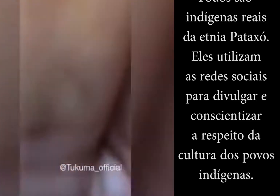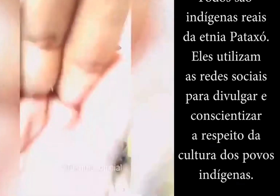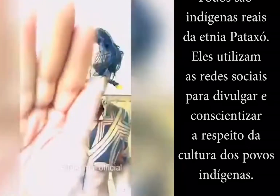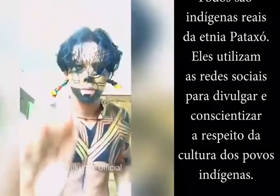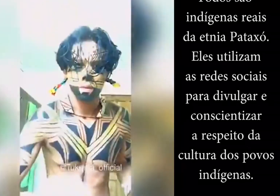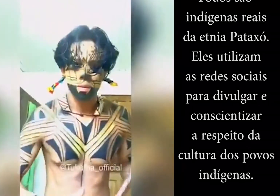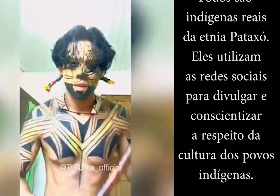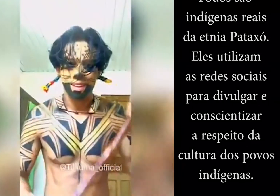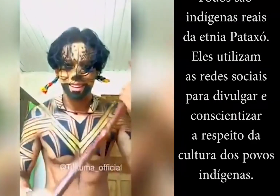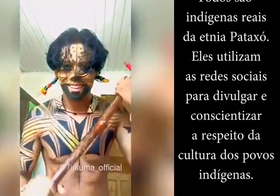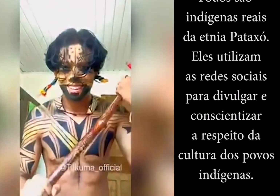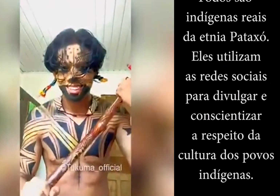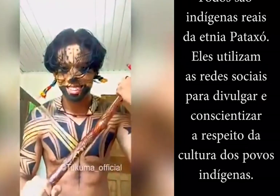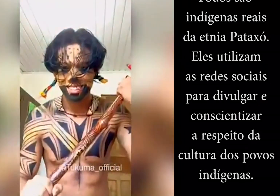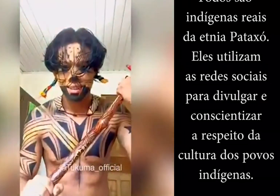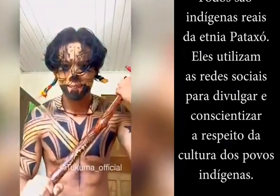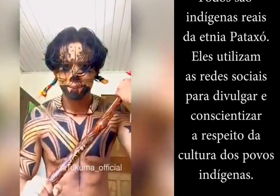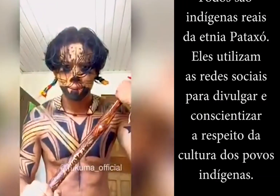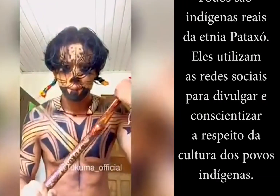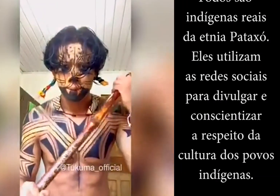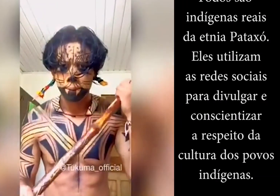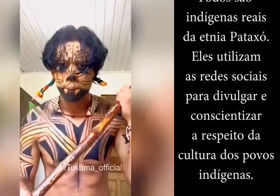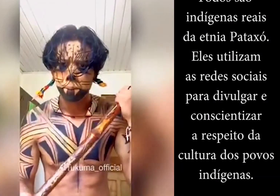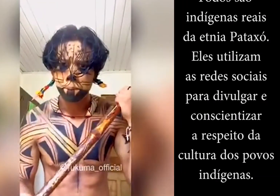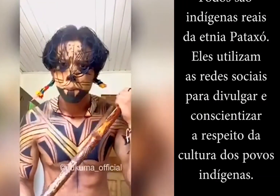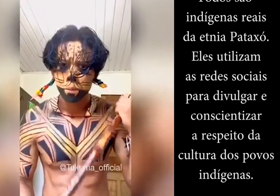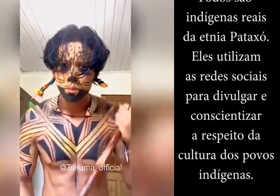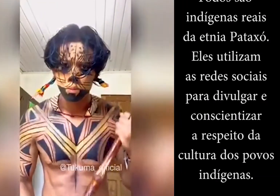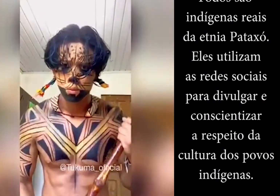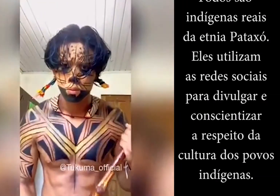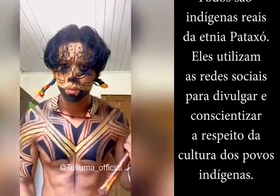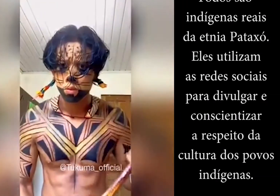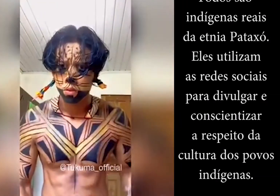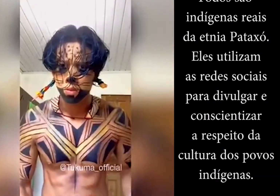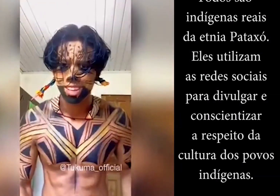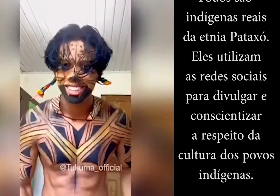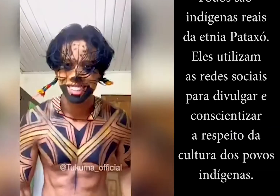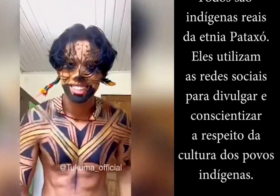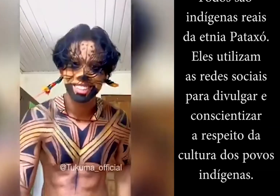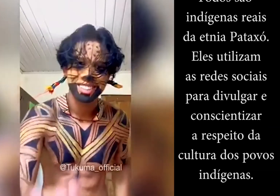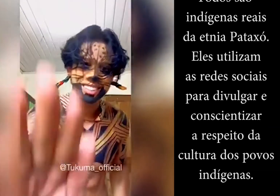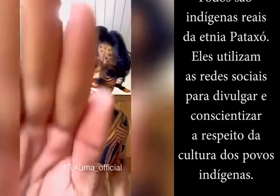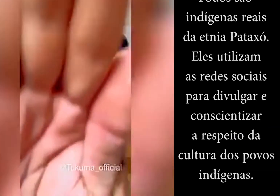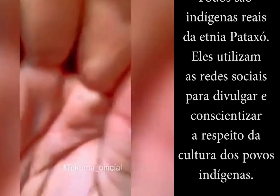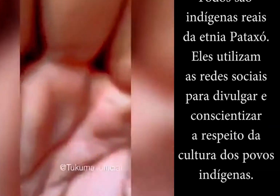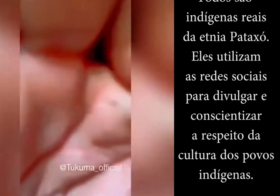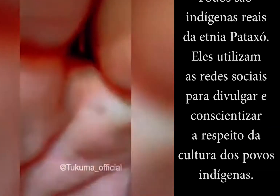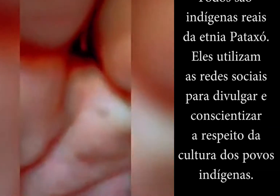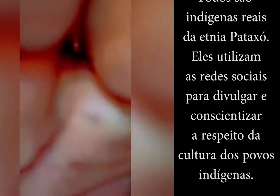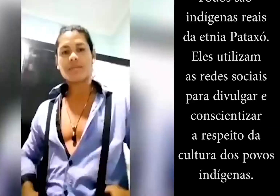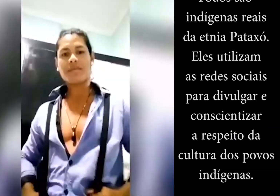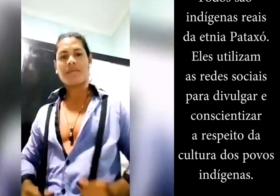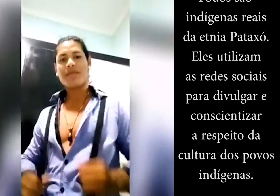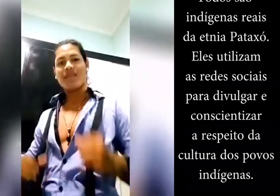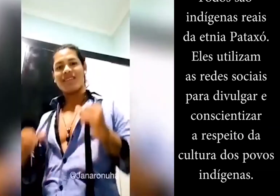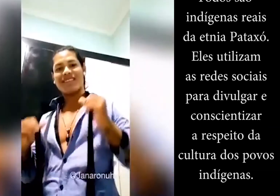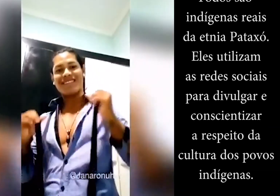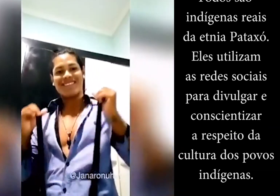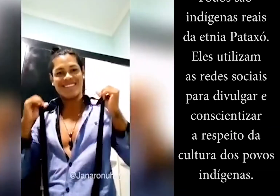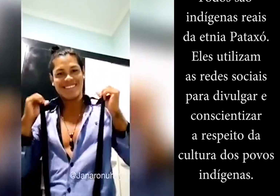nós foi tirado, quanto tudo que é nosso é negado. Ano após ano tentaram, mas olha pra nós, todos retornaram. Quanto tempo de nós